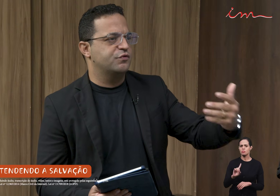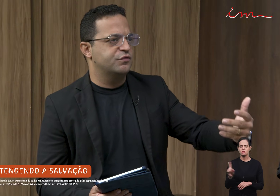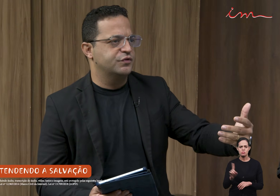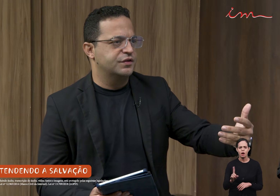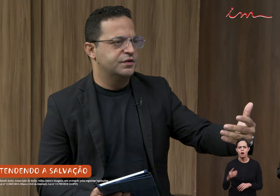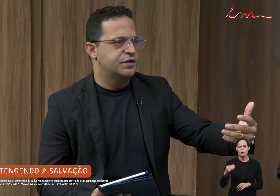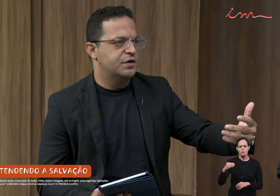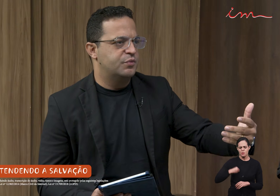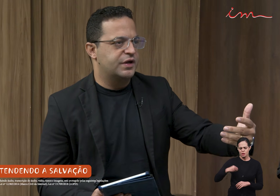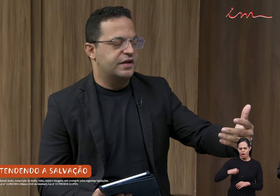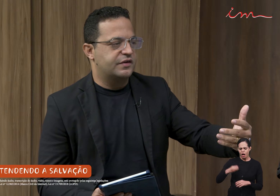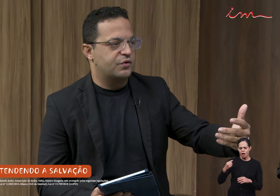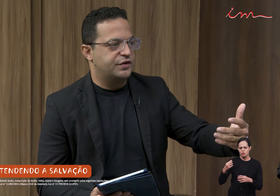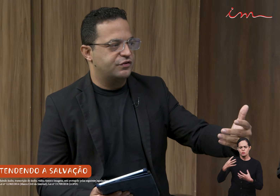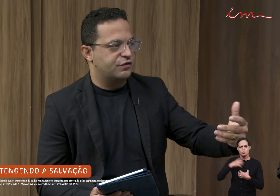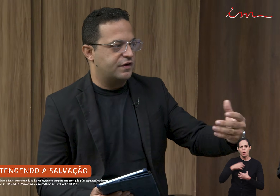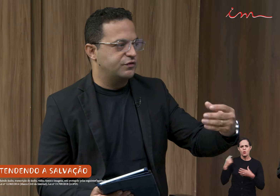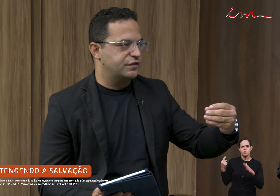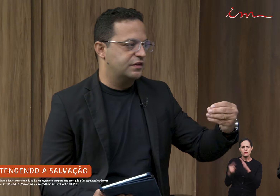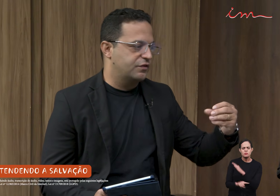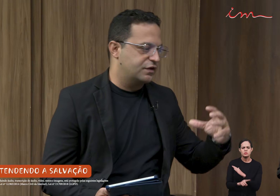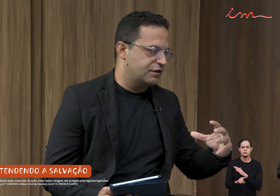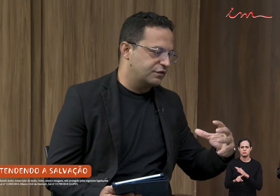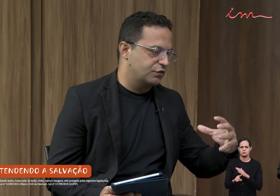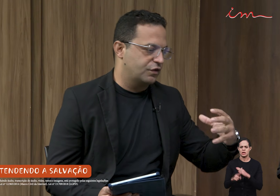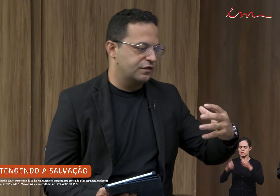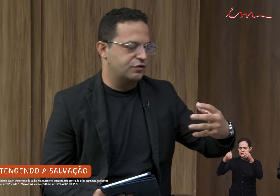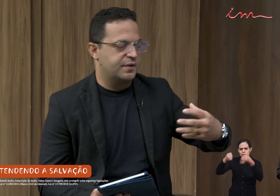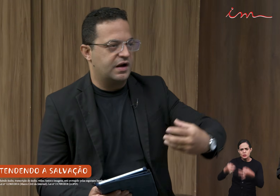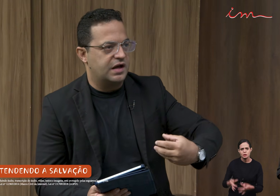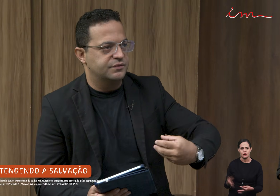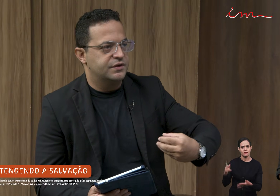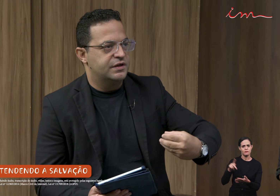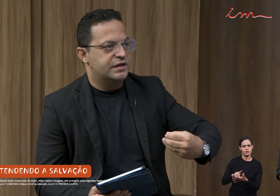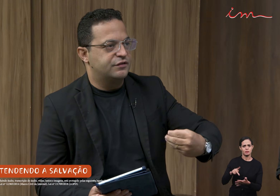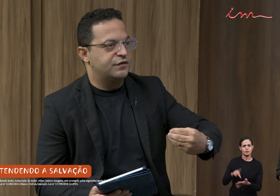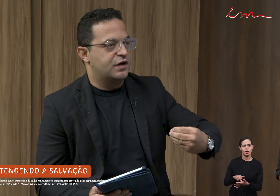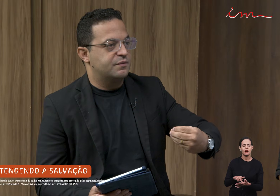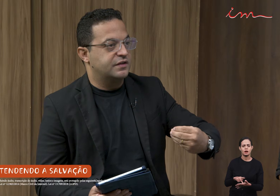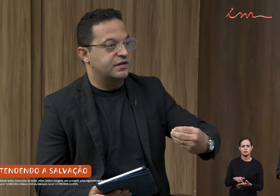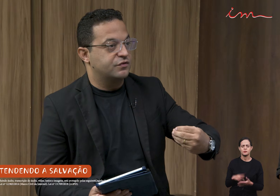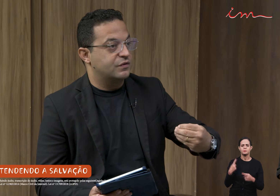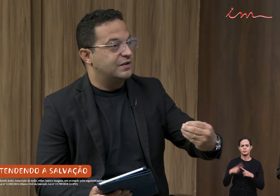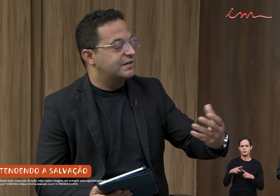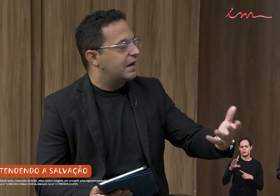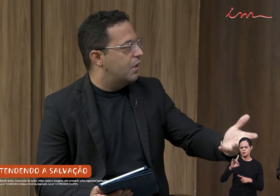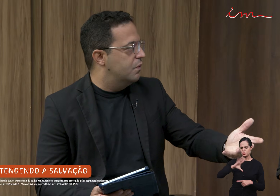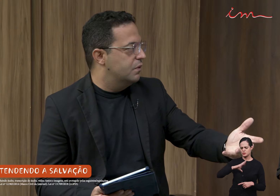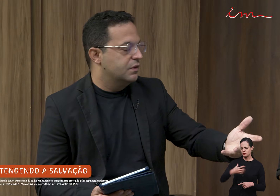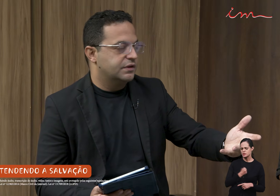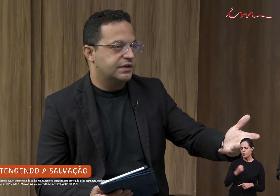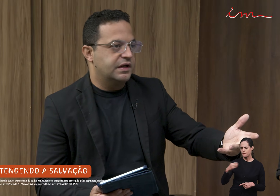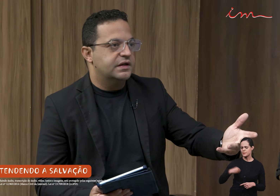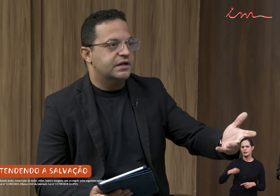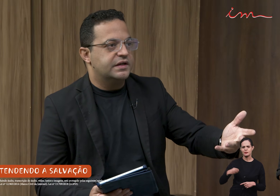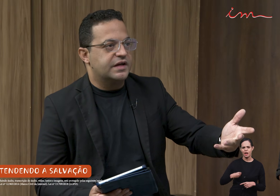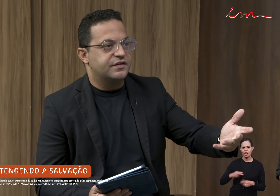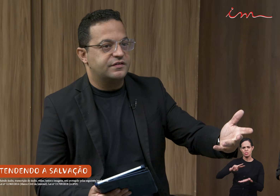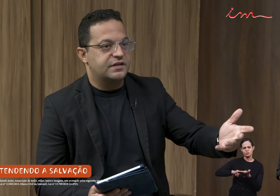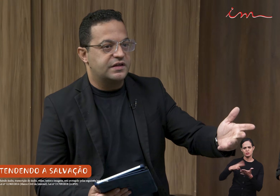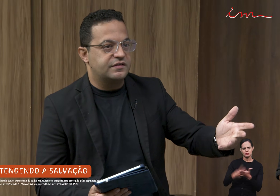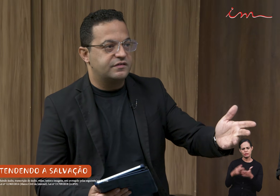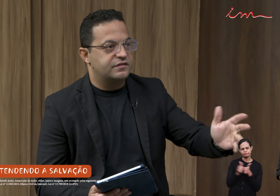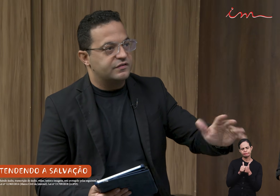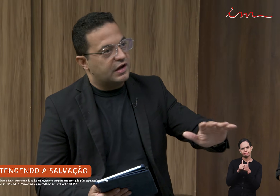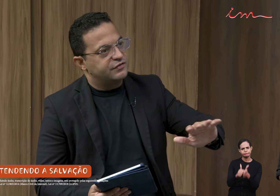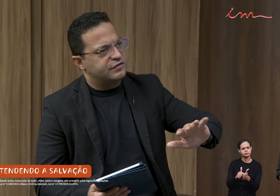forma mais profunda. Porque quando a gente só faz o sinal de salvação, só o sinal de pecado, isso fica uma tradução literal, né? E a